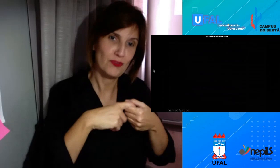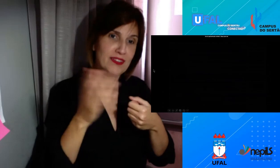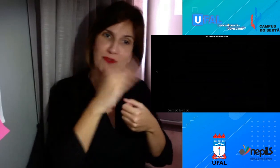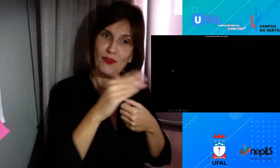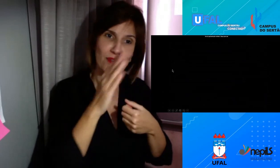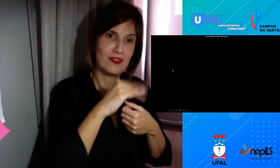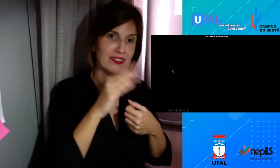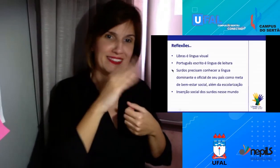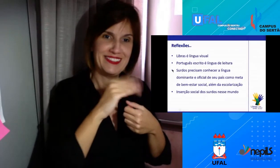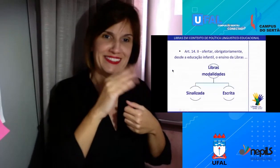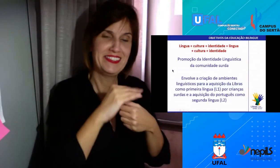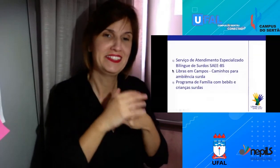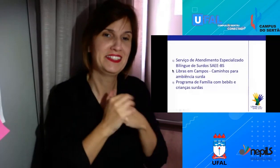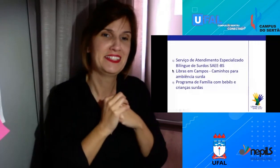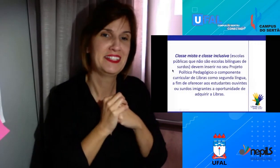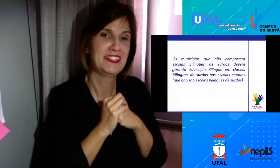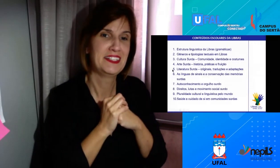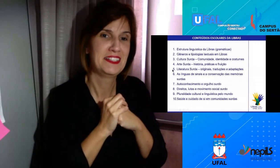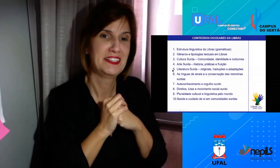volte, retorna, não.